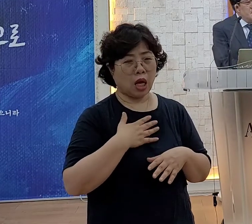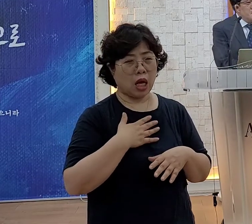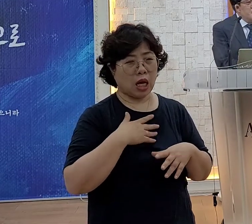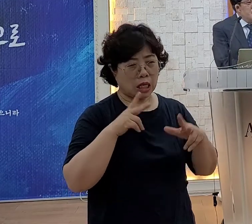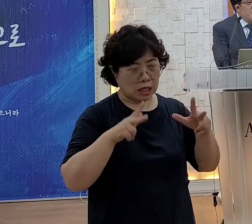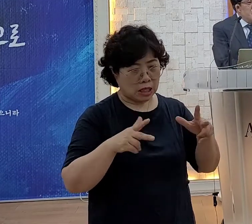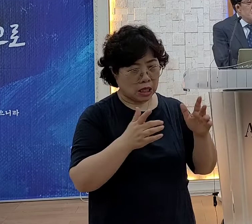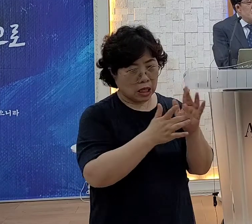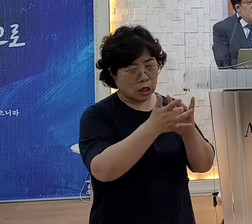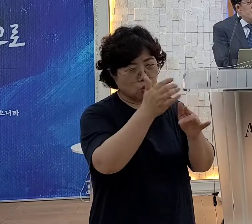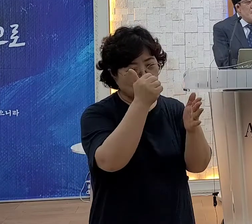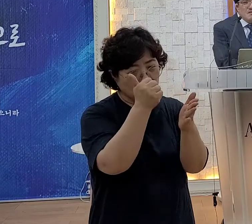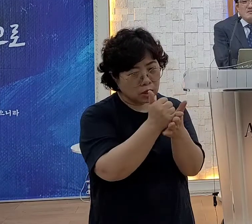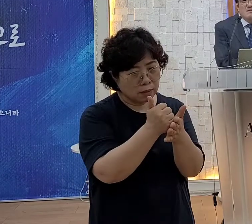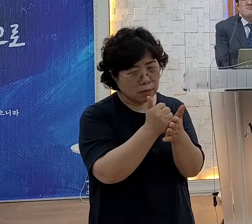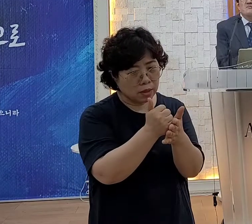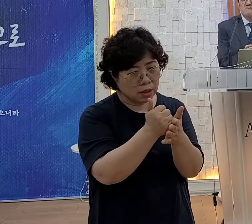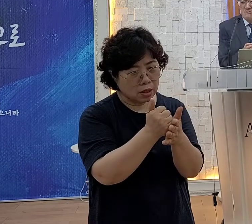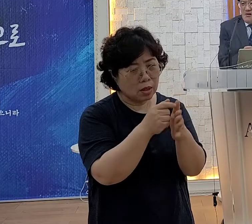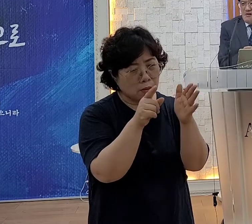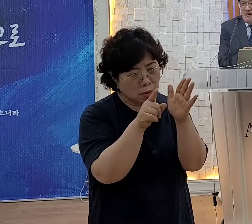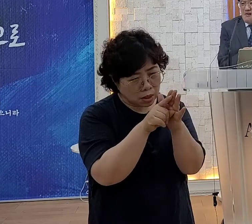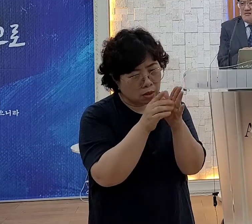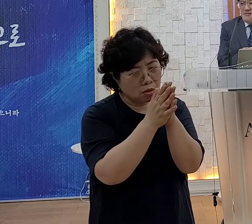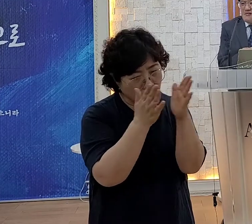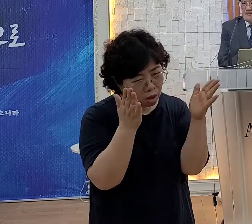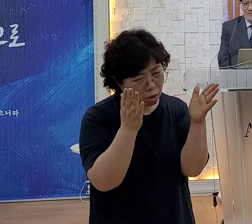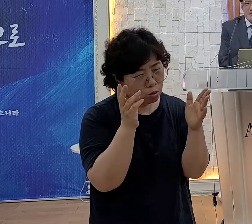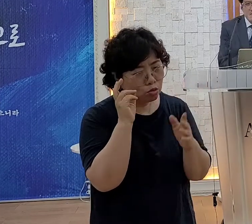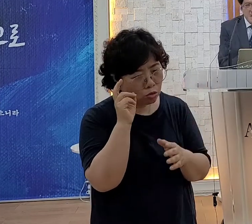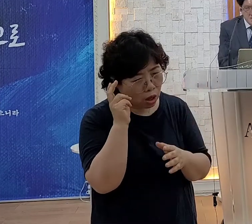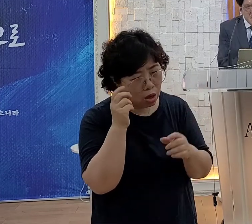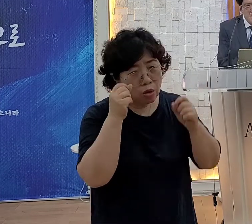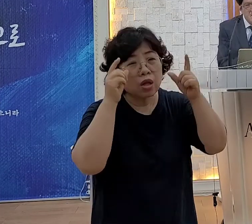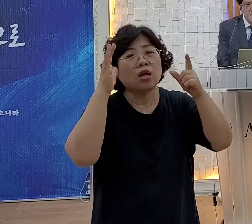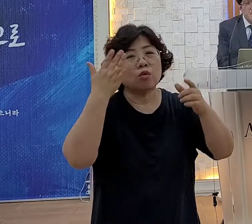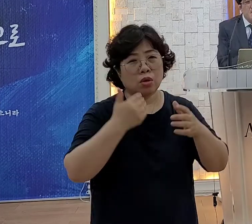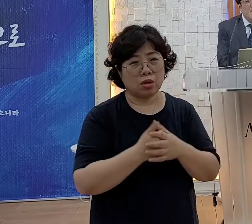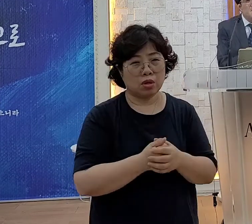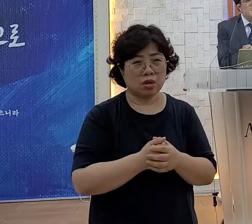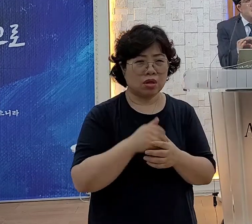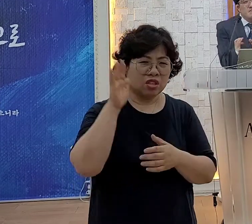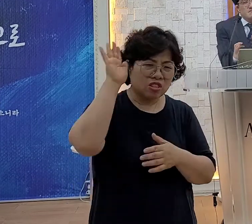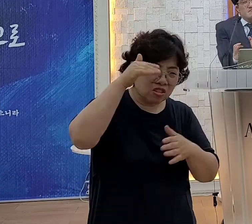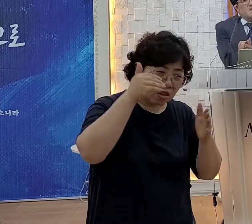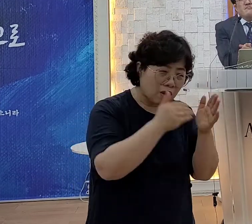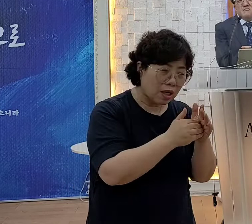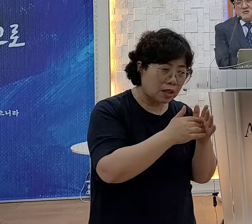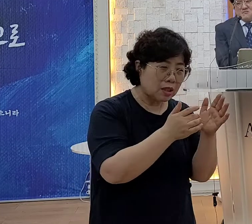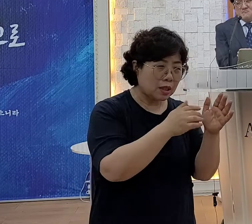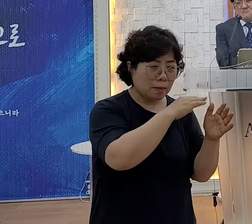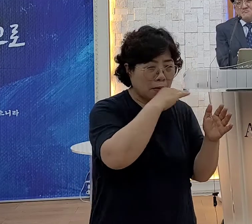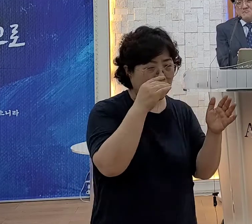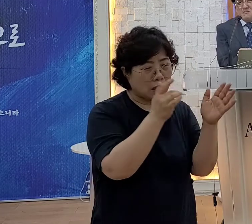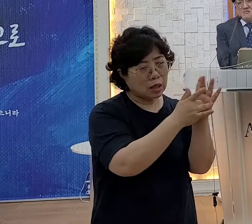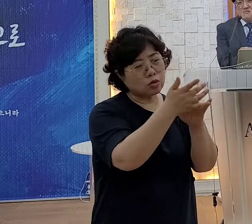좀 더 옛날보다 잘 믿는구나 라는 생각을 하셨다는 거예요. 제가 너무너무